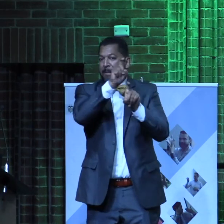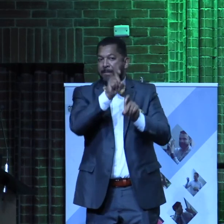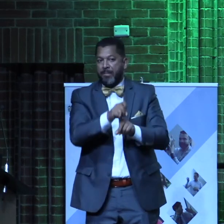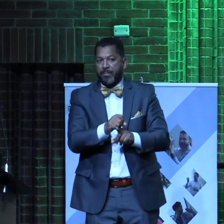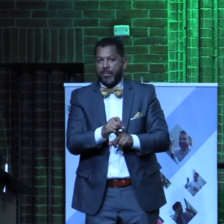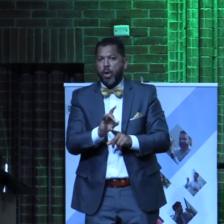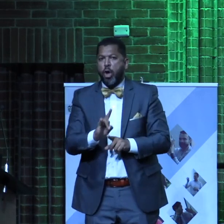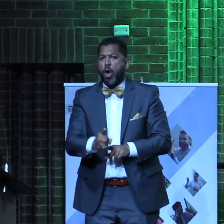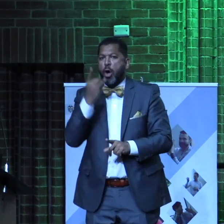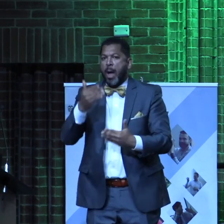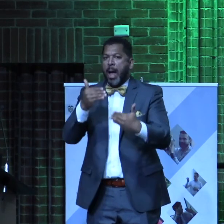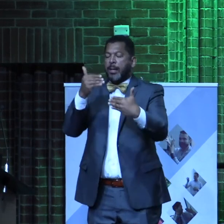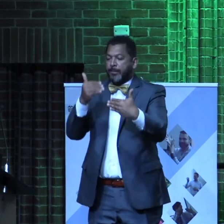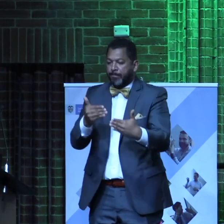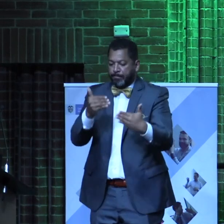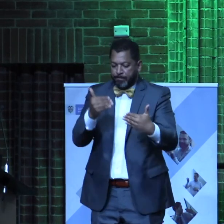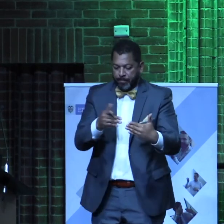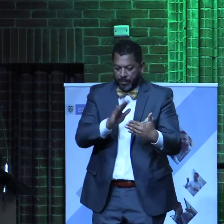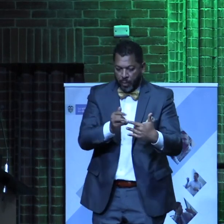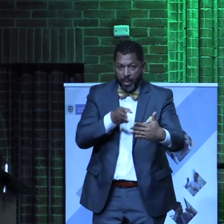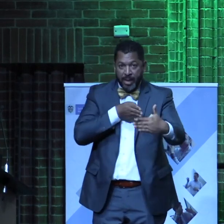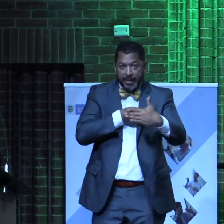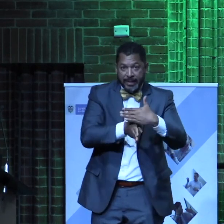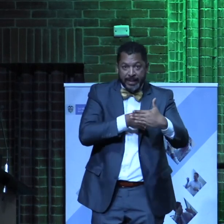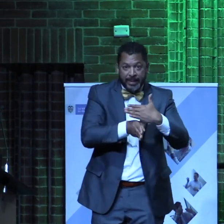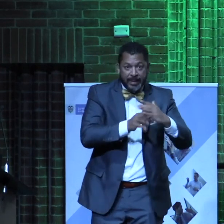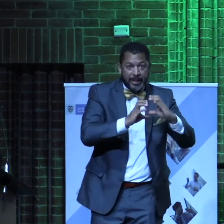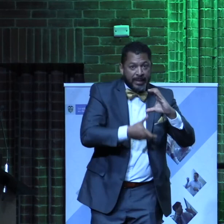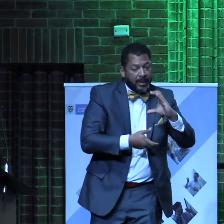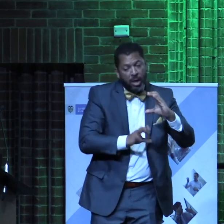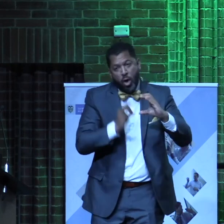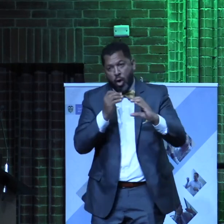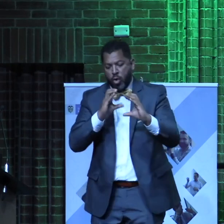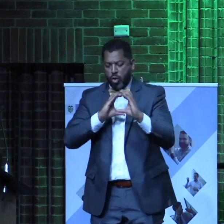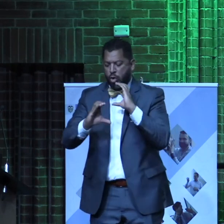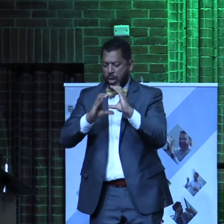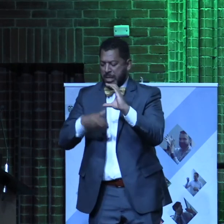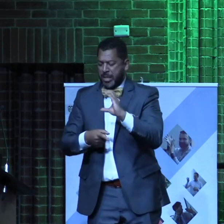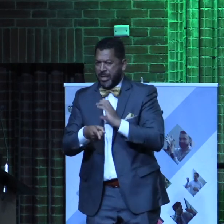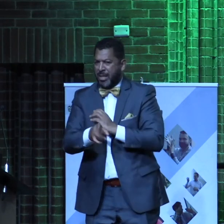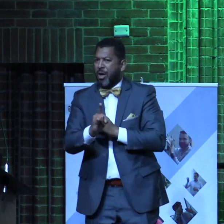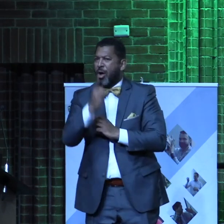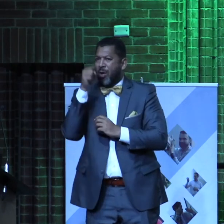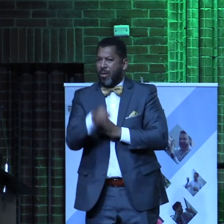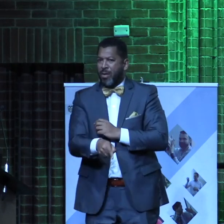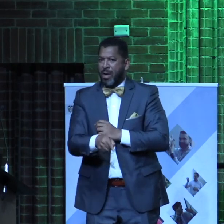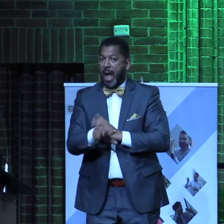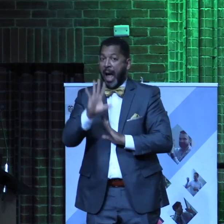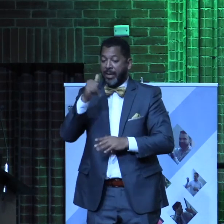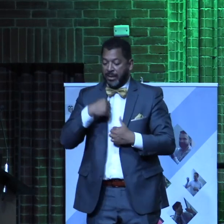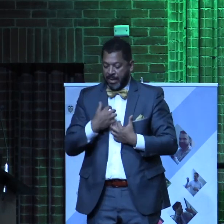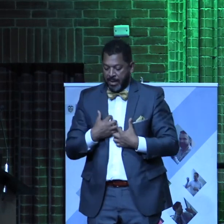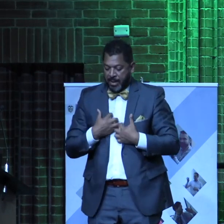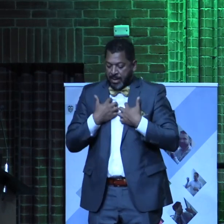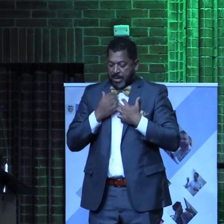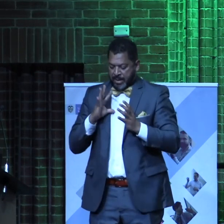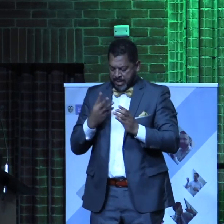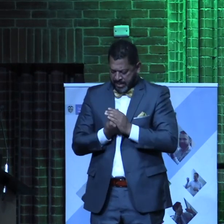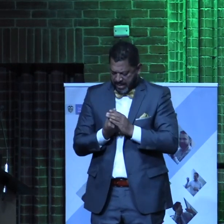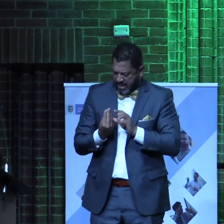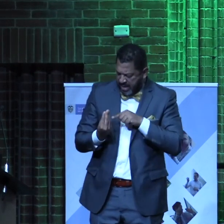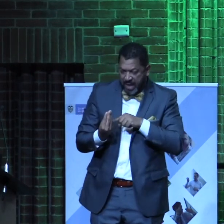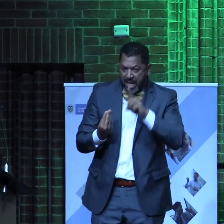las barreras tanto del acceso a la información como del acceso a la comunicación, el temor a la inclusión que todavía persiste en